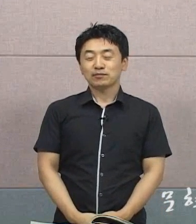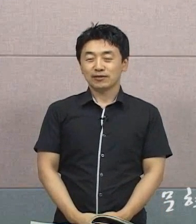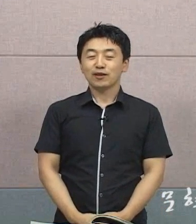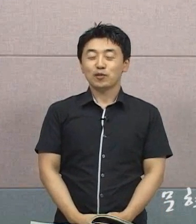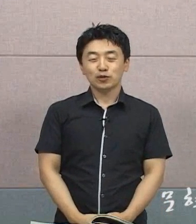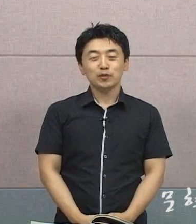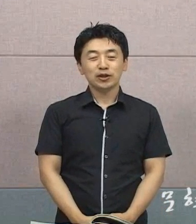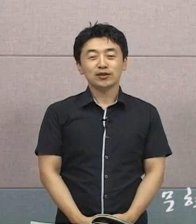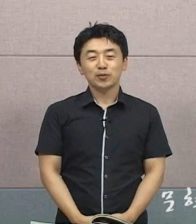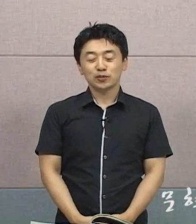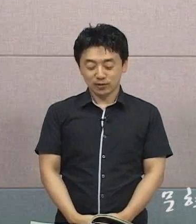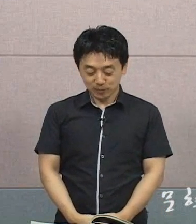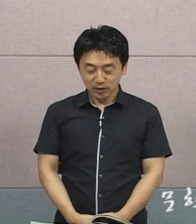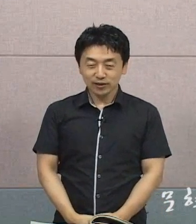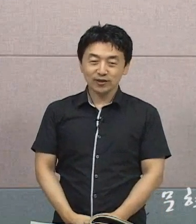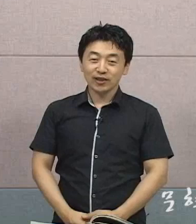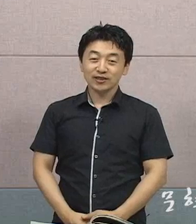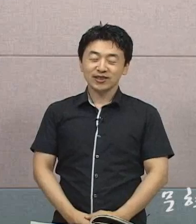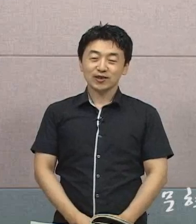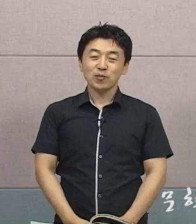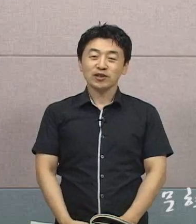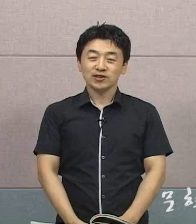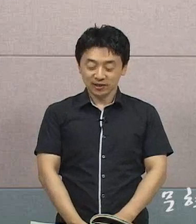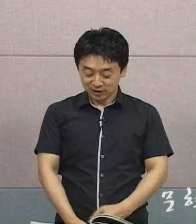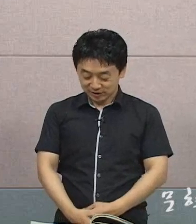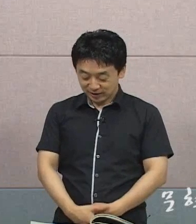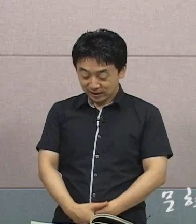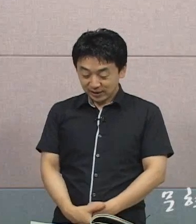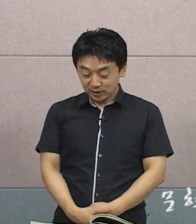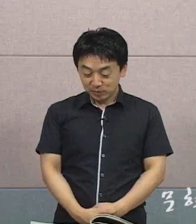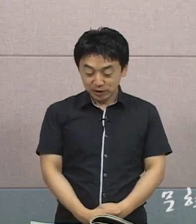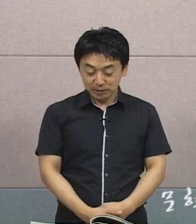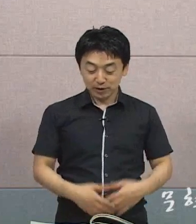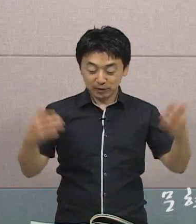네, 의미를 특별하게 넣는 거 아니니까 그냥 넘어가시죠. 이런 거는. 네. 31페이지입니다.